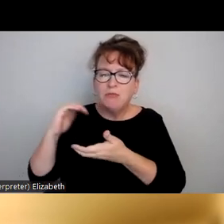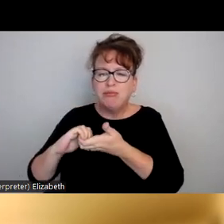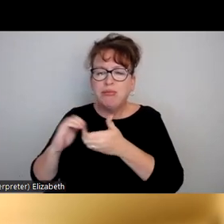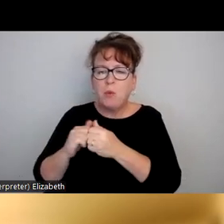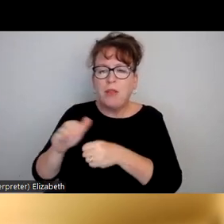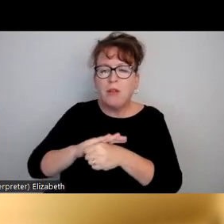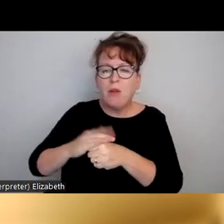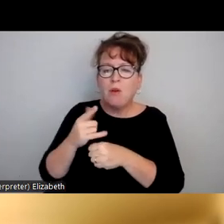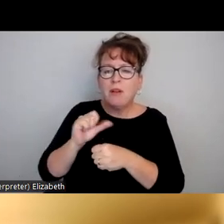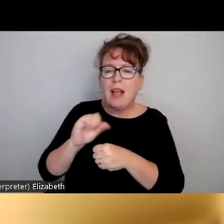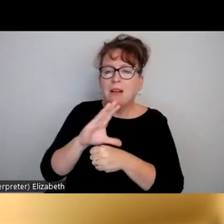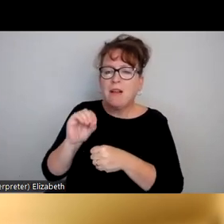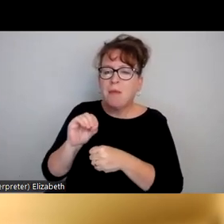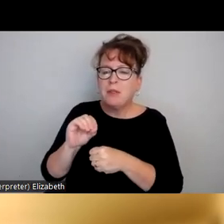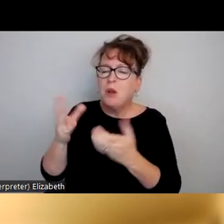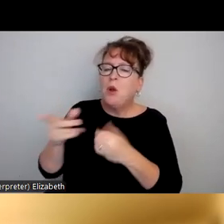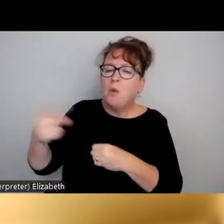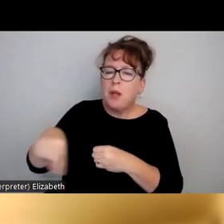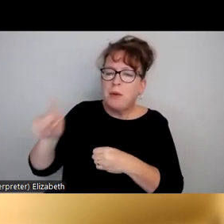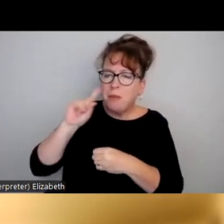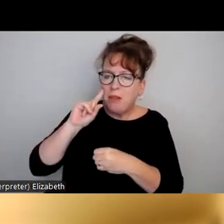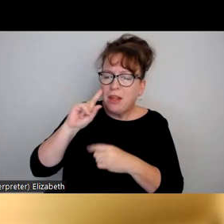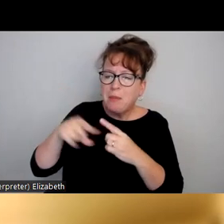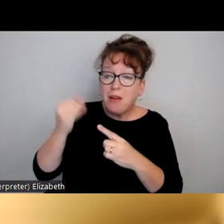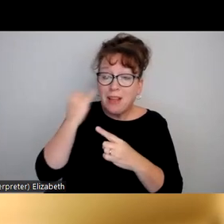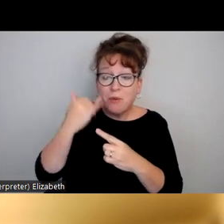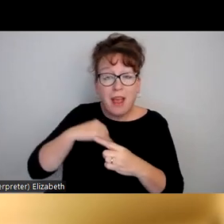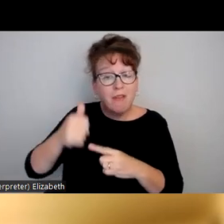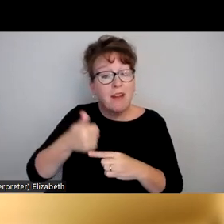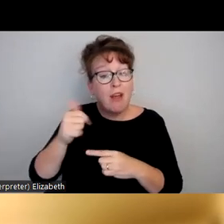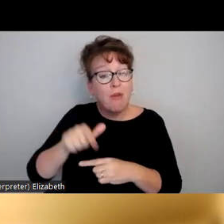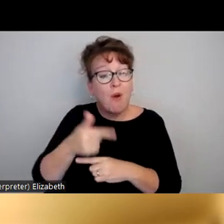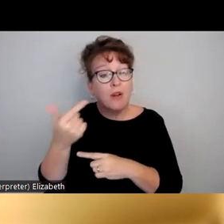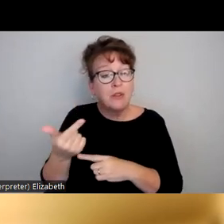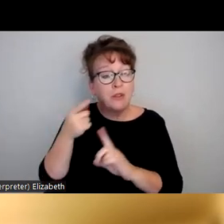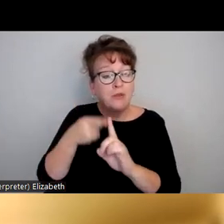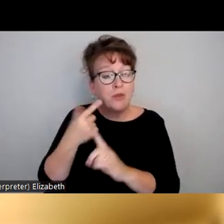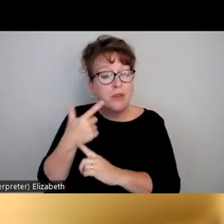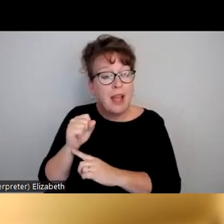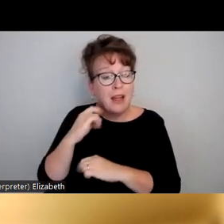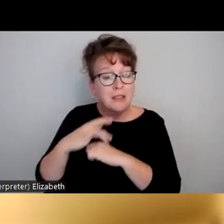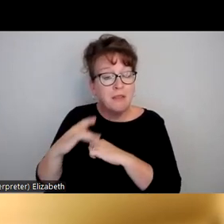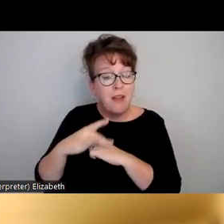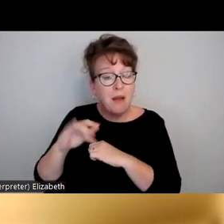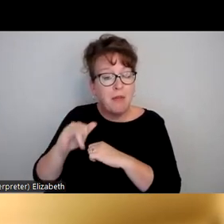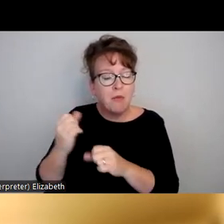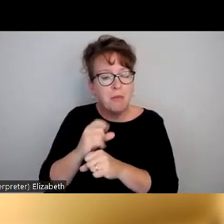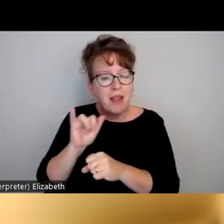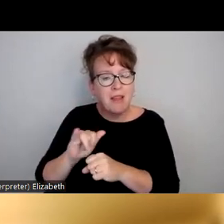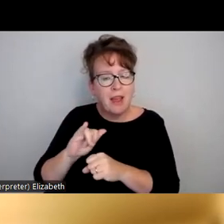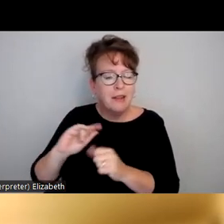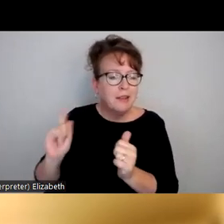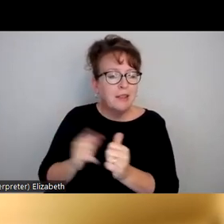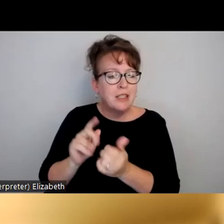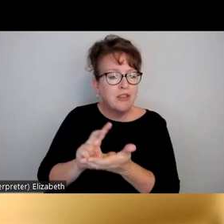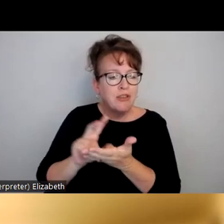compañías de distribución de gas es que queremos que consideren es si hay si esas alternativas